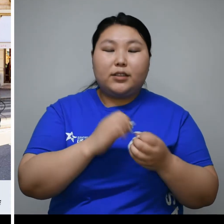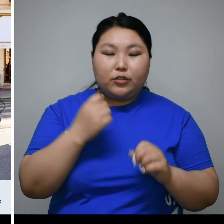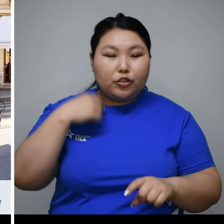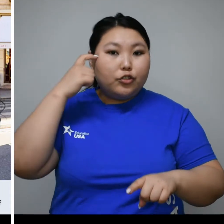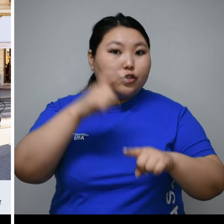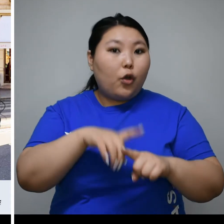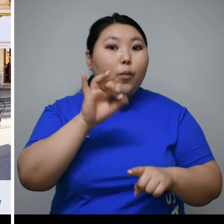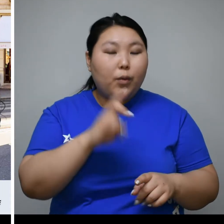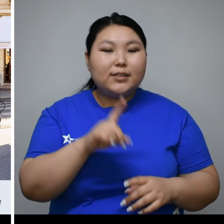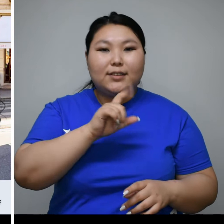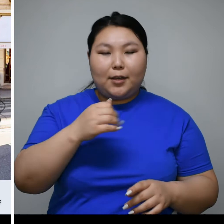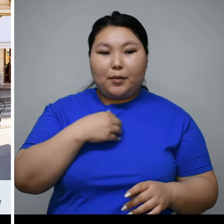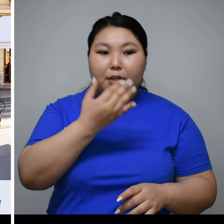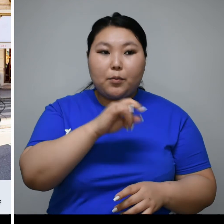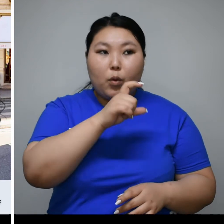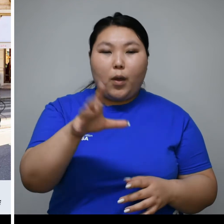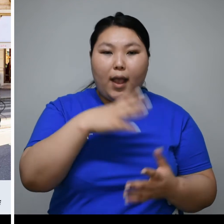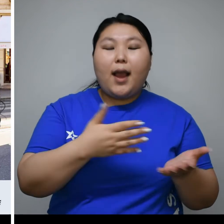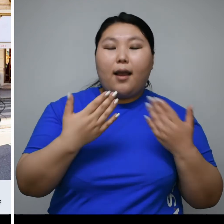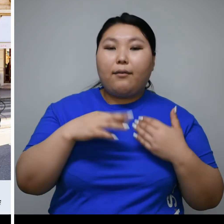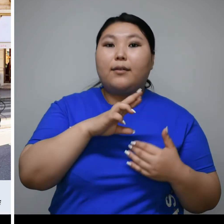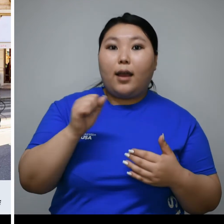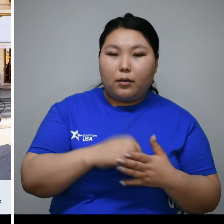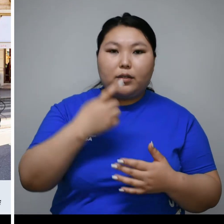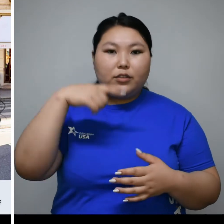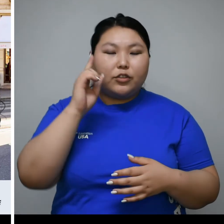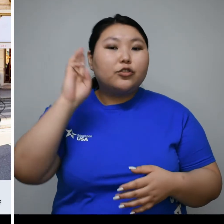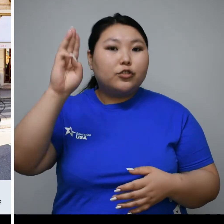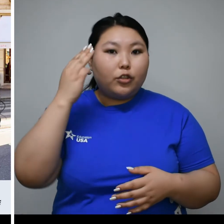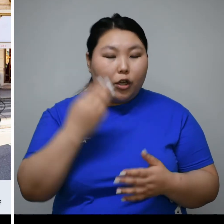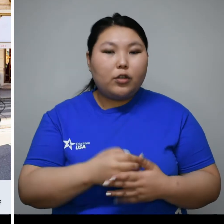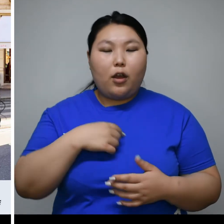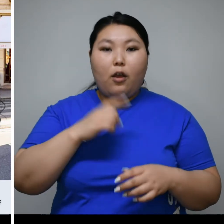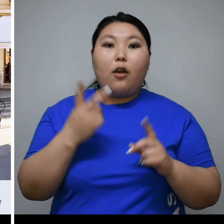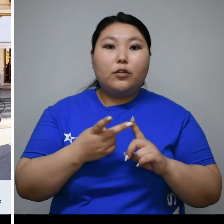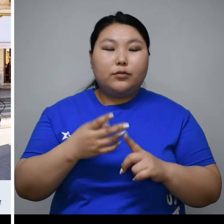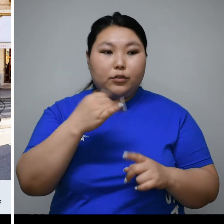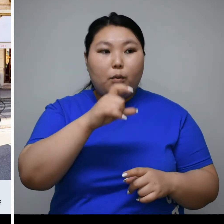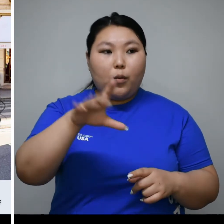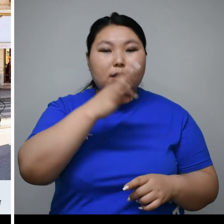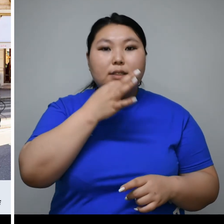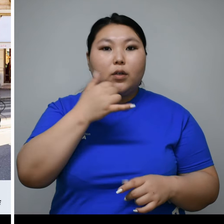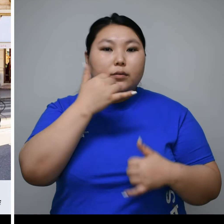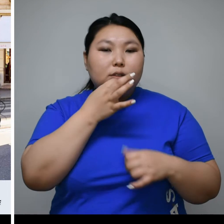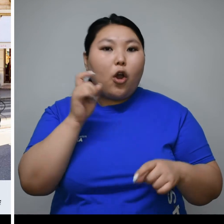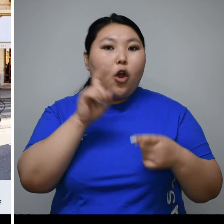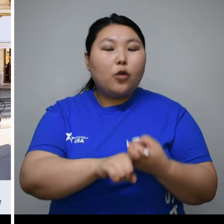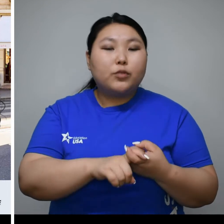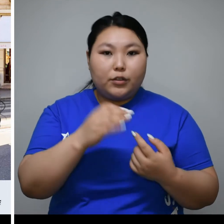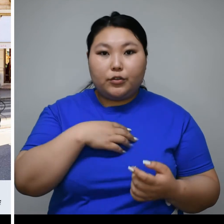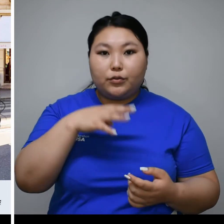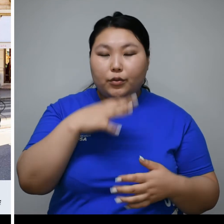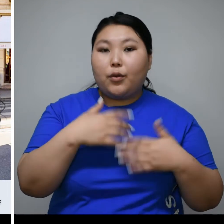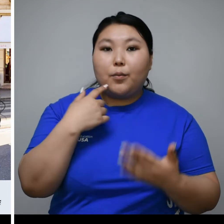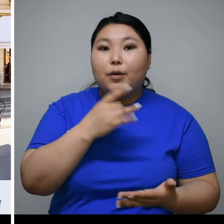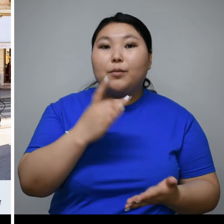аплай хий гэж зорьсон бол за би ийм хүмүүсээс авья гэдгээ нэгдүгээр тодорхойлоод хоёрдугаар тэр хүмүүслүүгээ эртхэн холбогдорой гэж